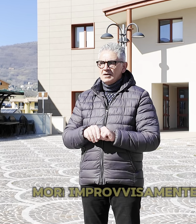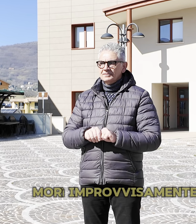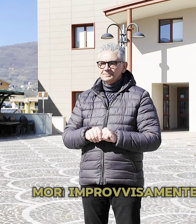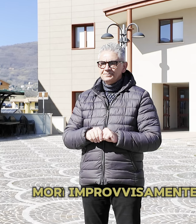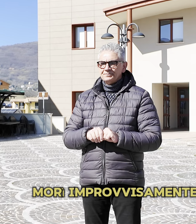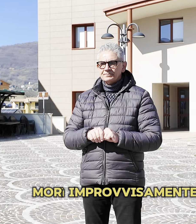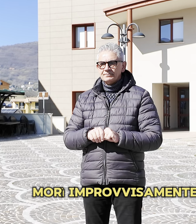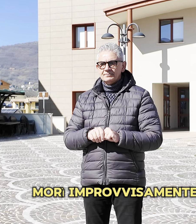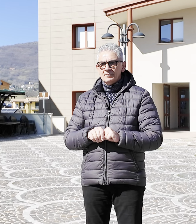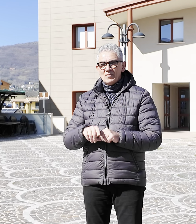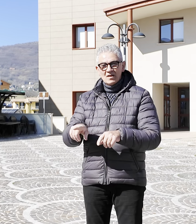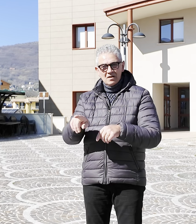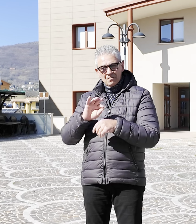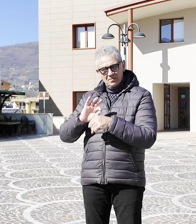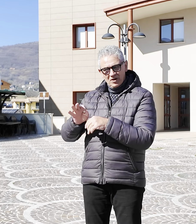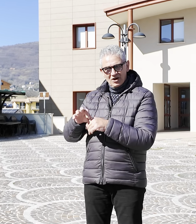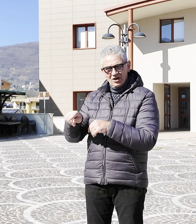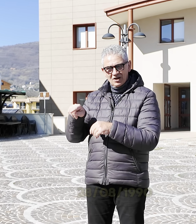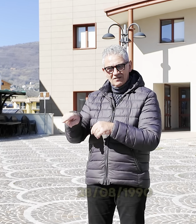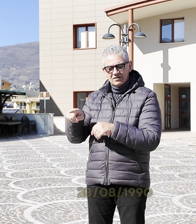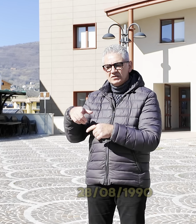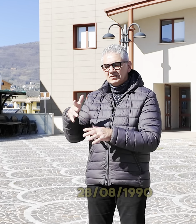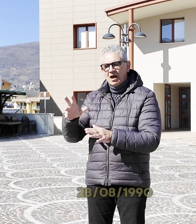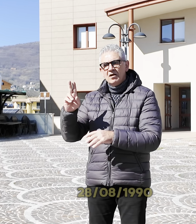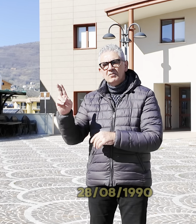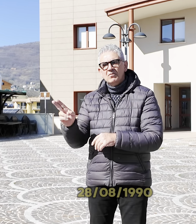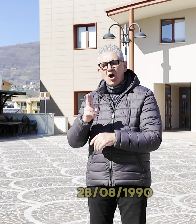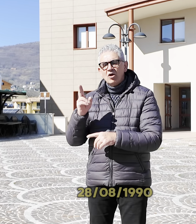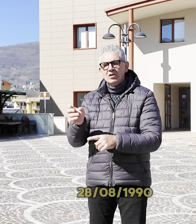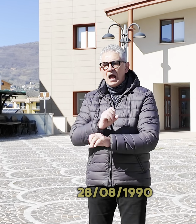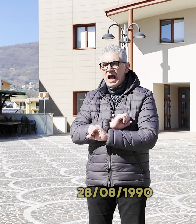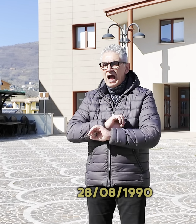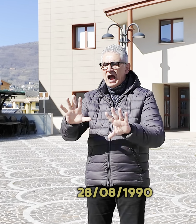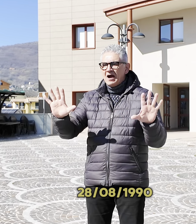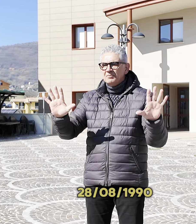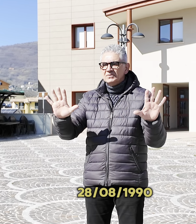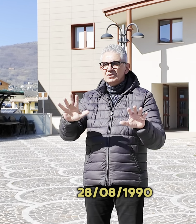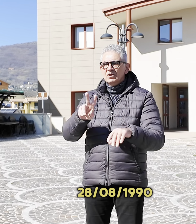Morì improvvisamente il 28 agosto